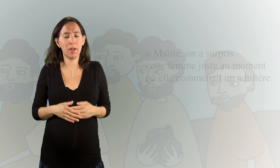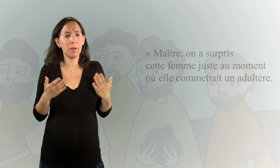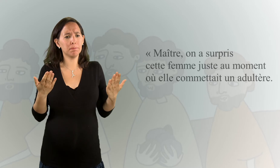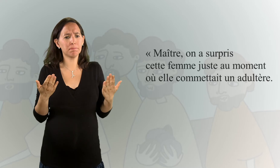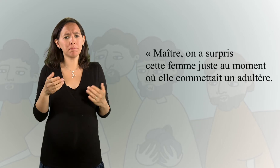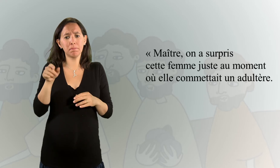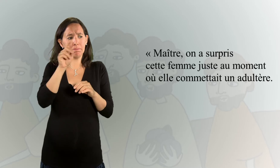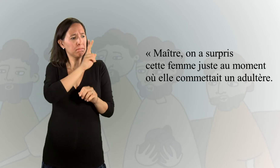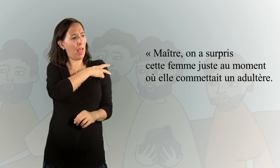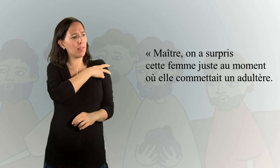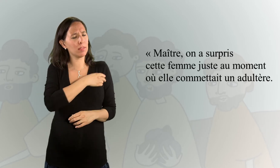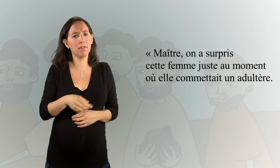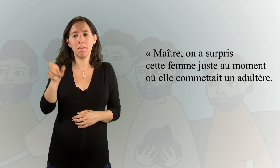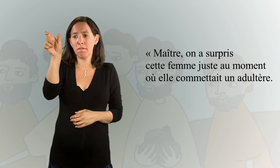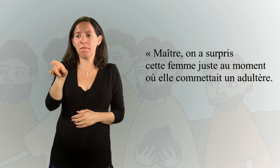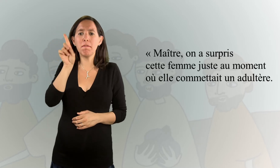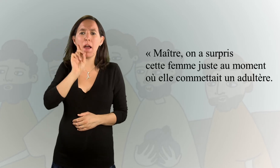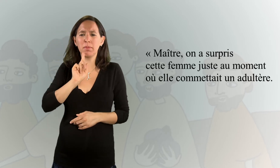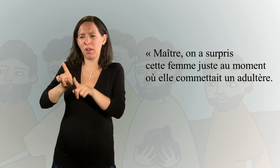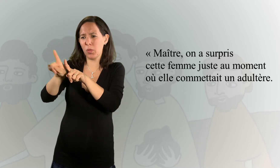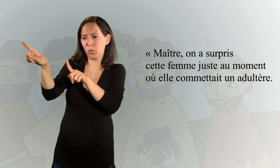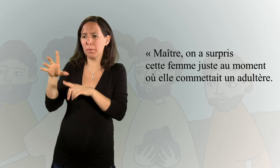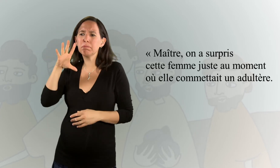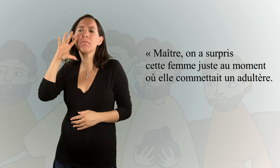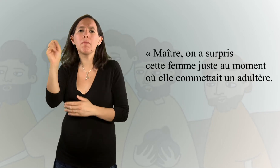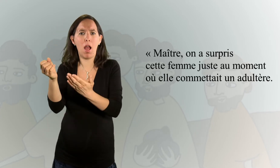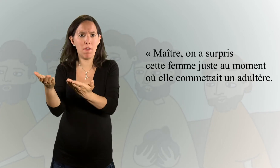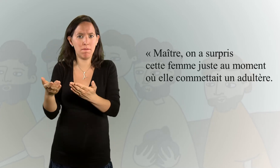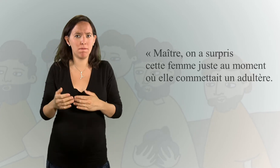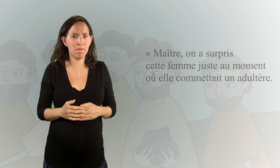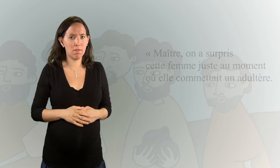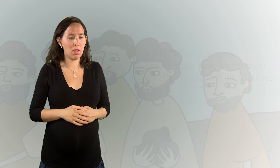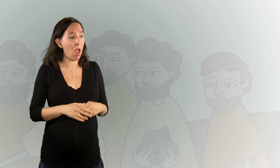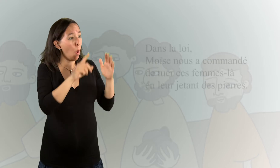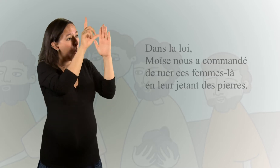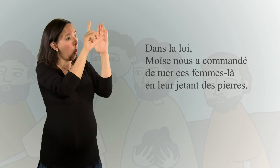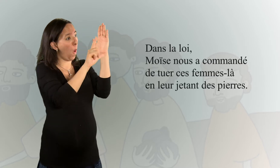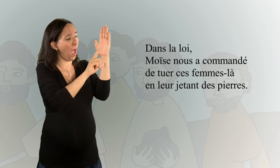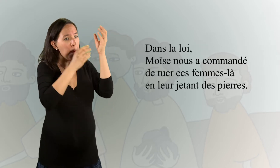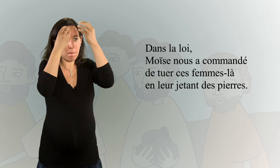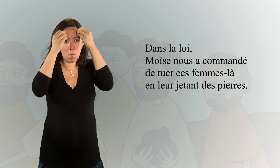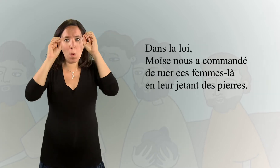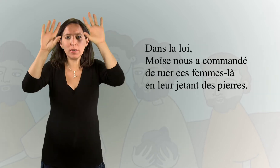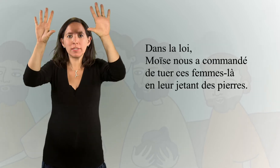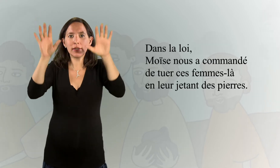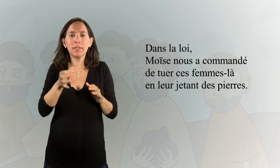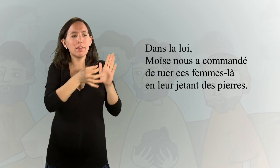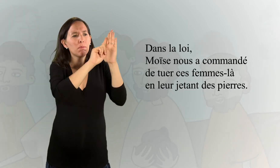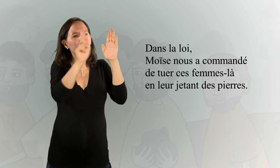« Maître, on a surpris cette femme juste au moment où elle commettait un adultère. Dans la loi, Moïse